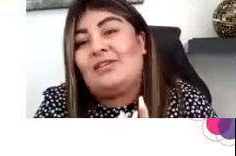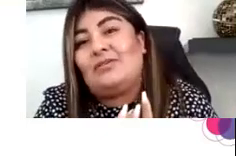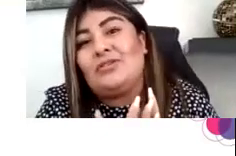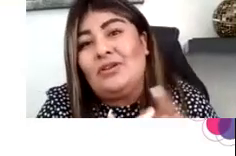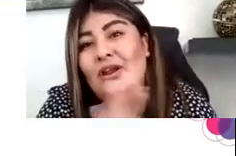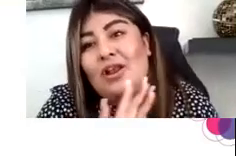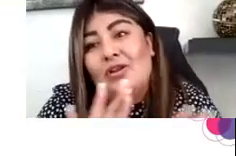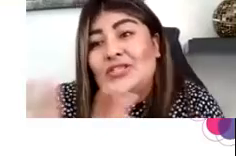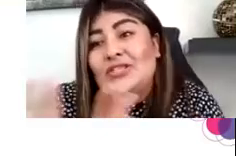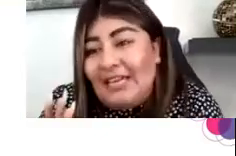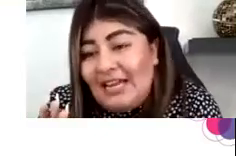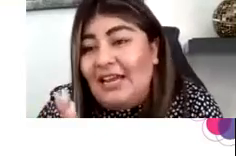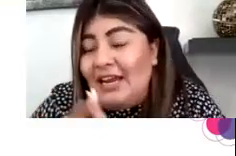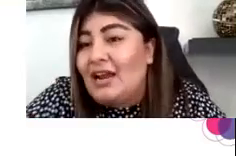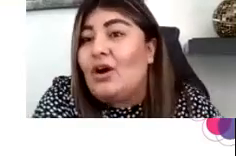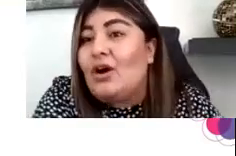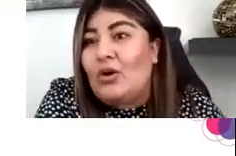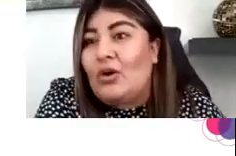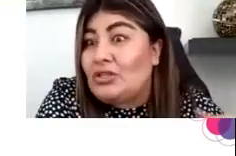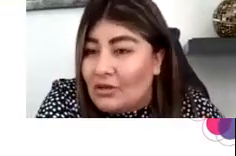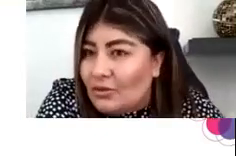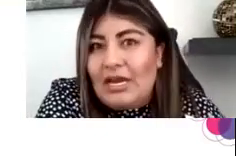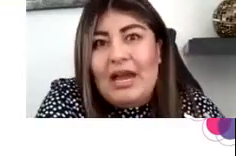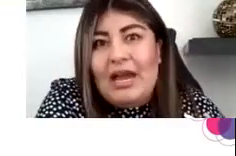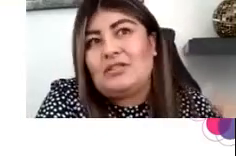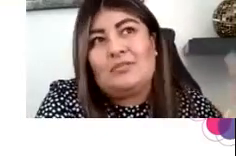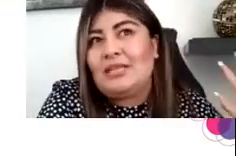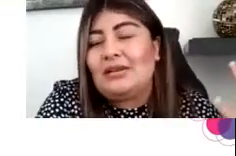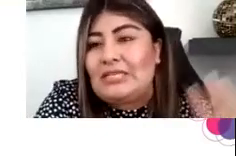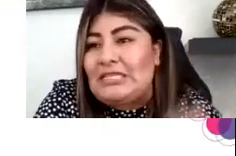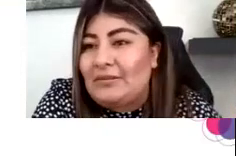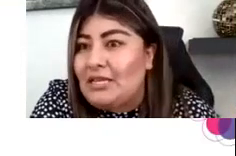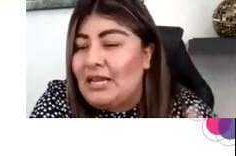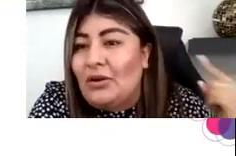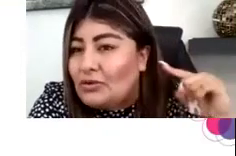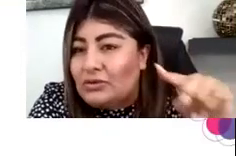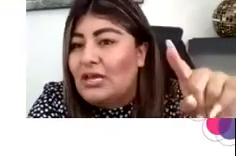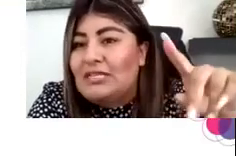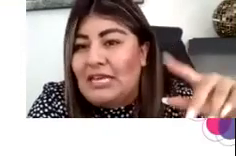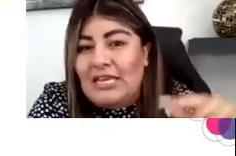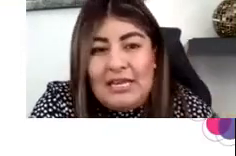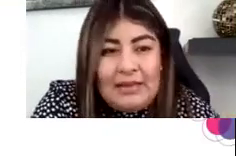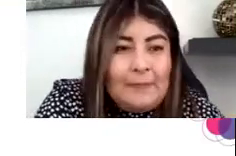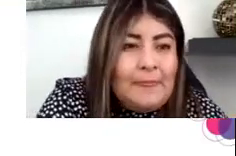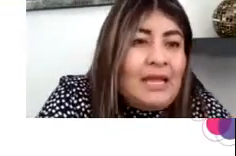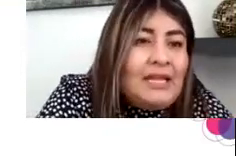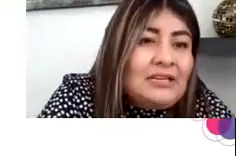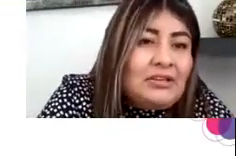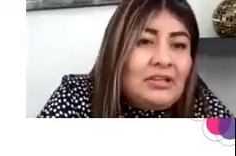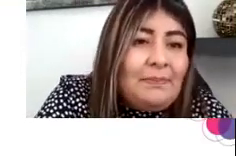inclusión, los segregue o los excluya o simplemente los discrimine o los señale. Dicen, yo tengo una pregunta,